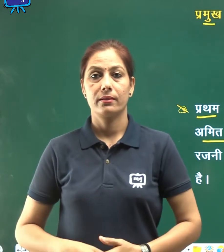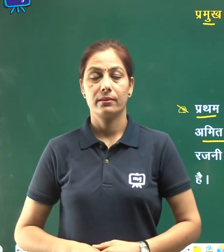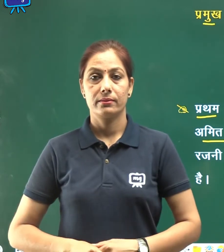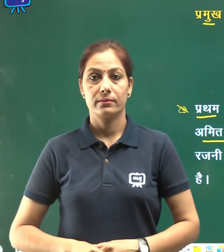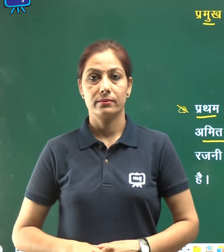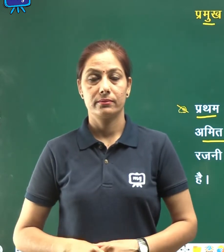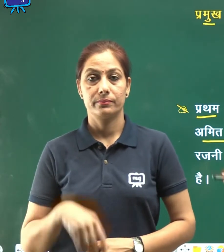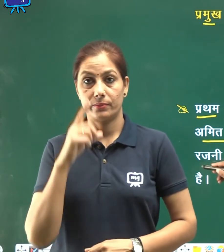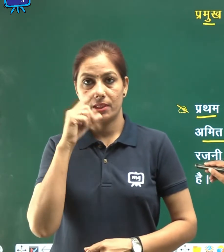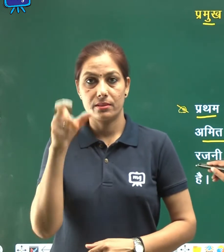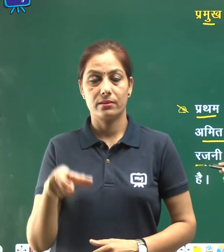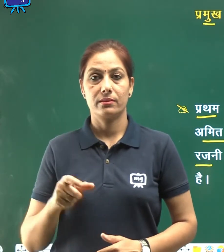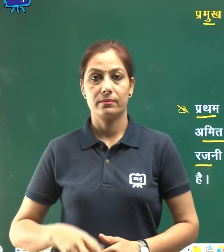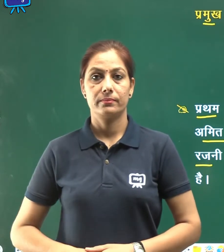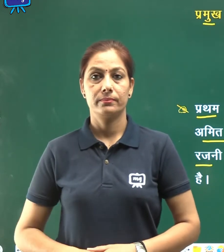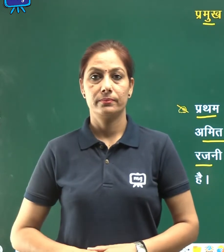रजनी